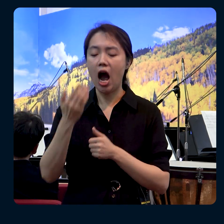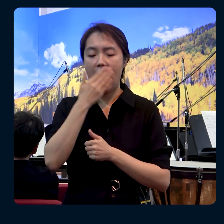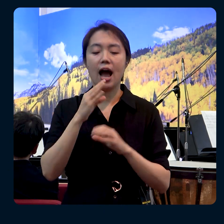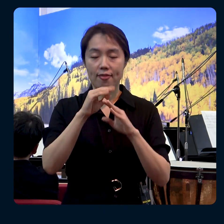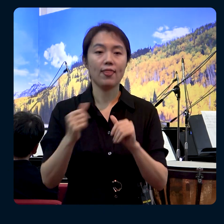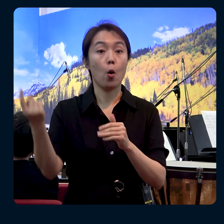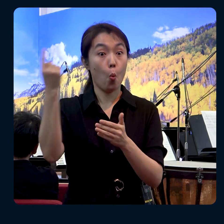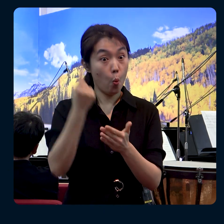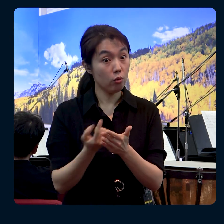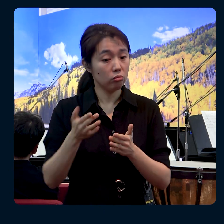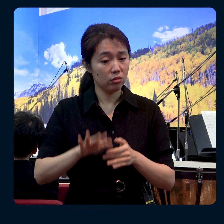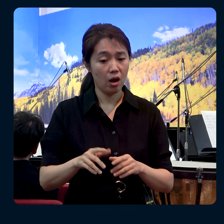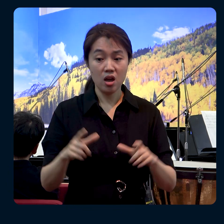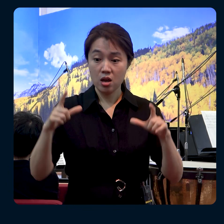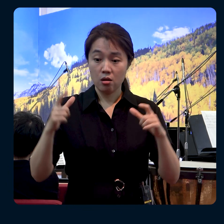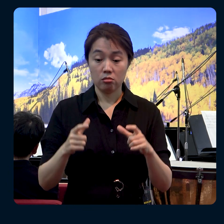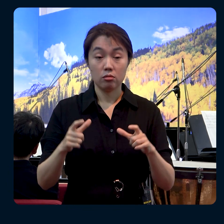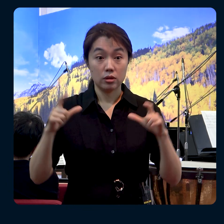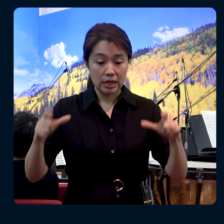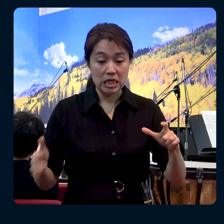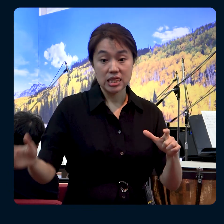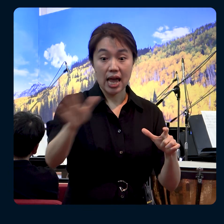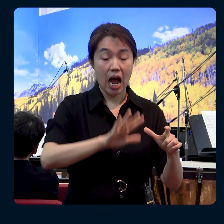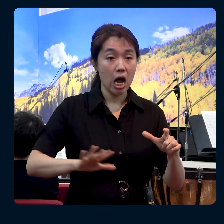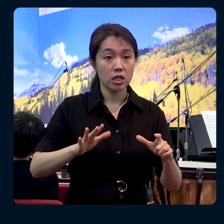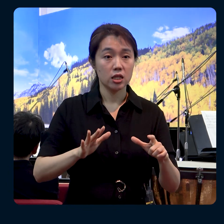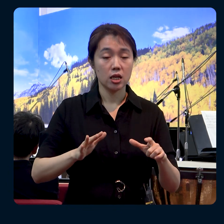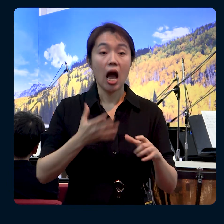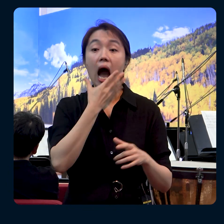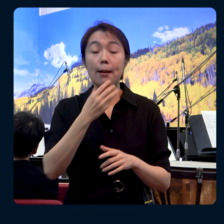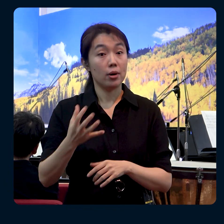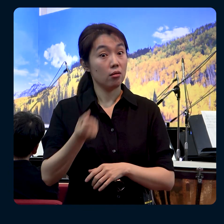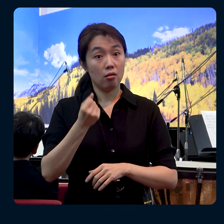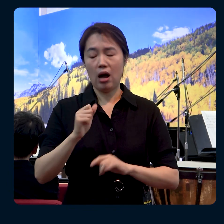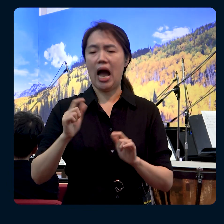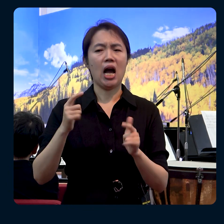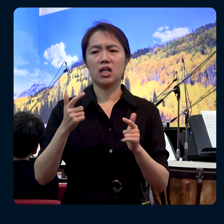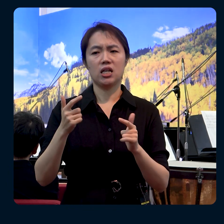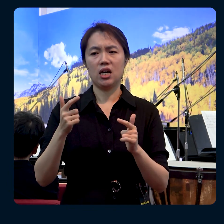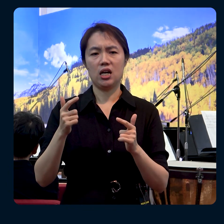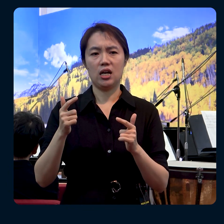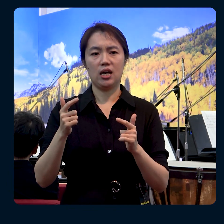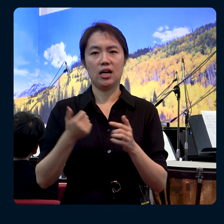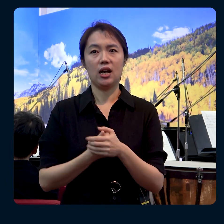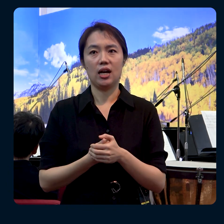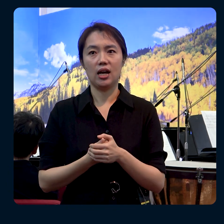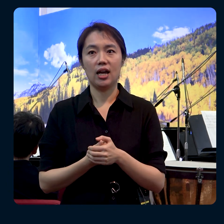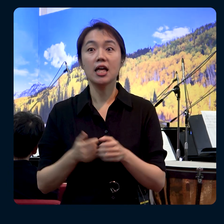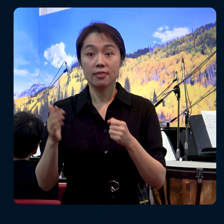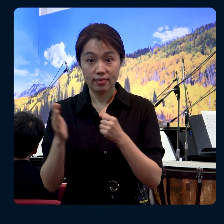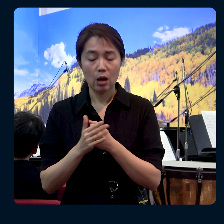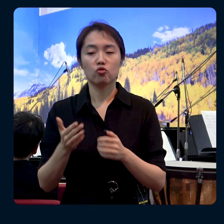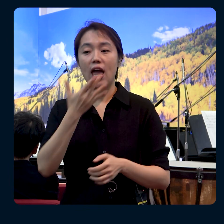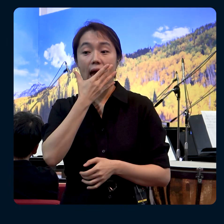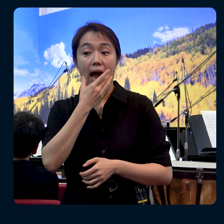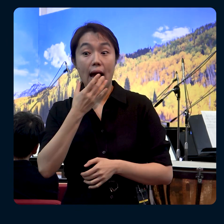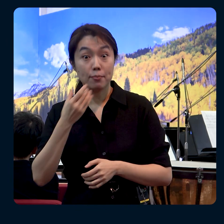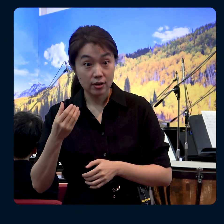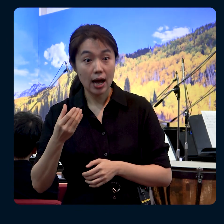하나님의 말씀으로는 이 땅을 다 주겠다고 하셨지만 여전히 이 땅은 뭐예요? 자기 땅이 아니에요. 그런데 그렇기 때문에